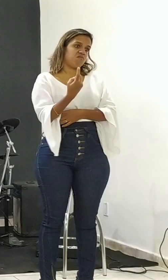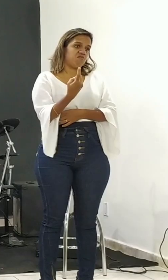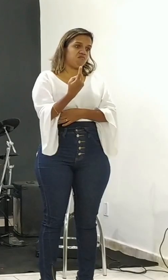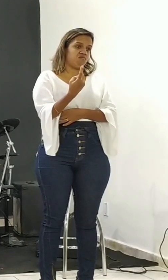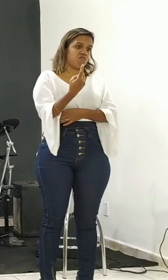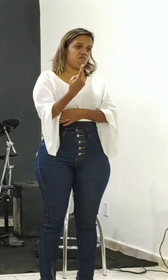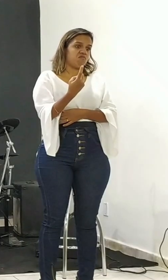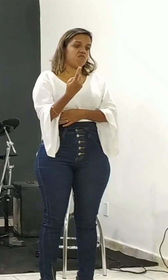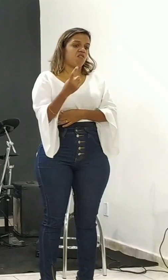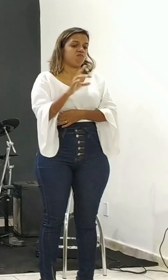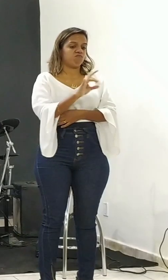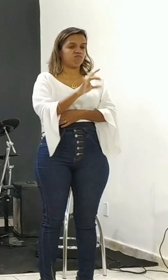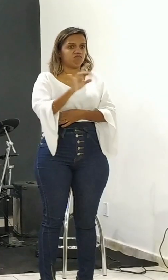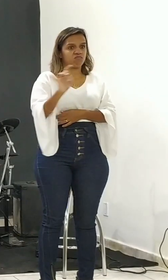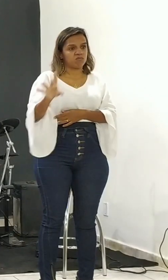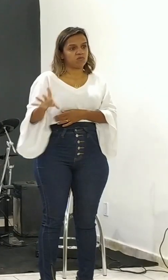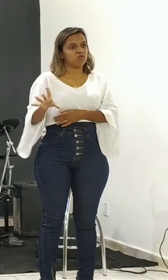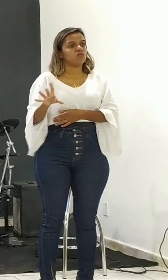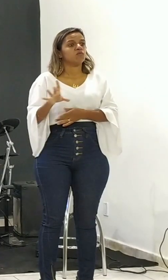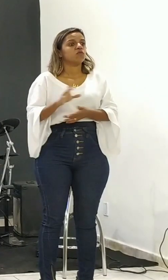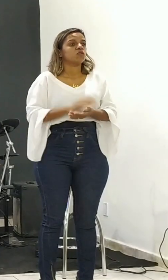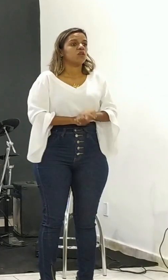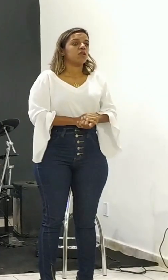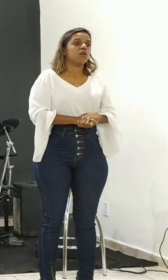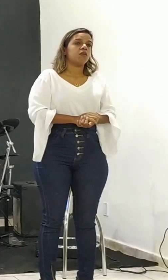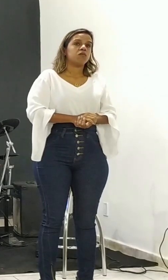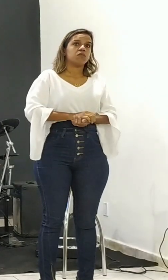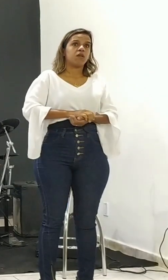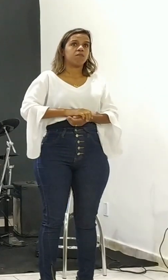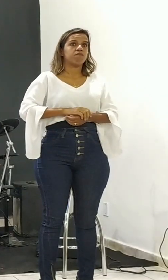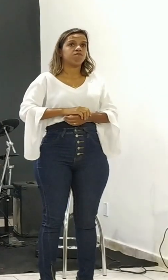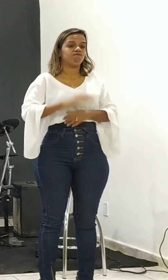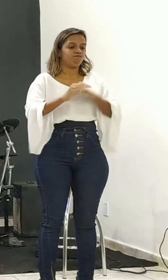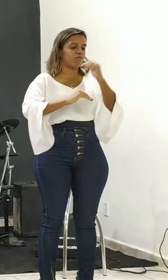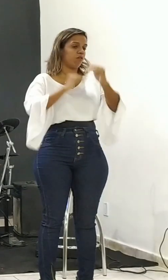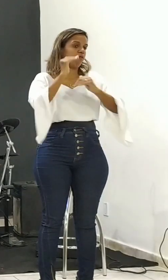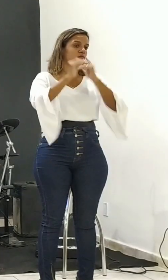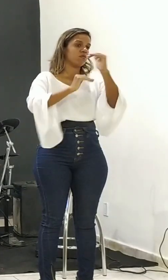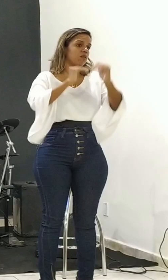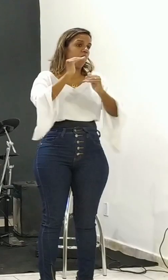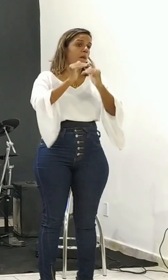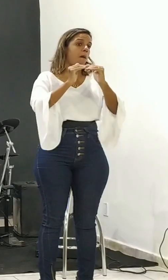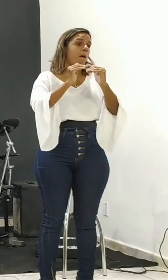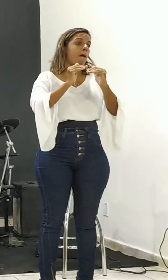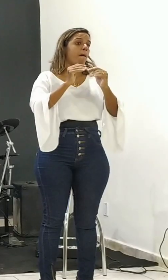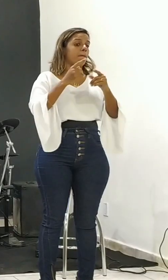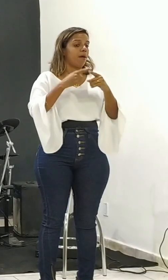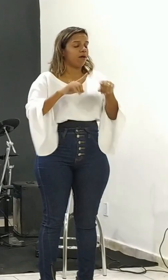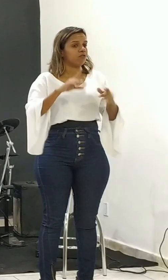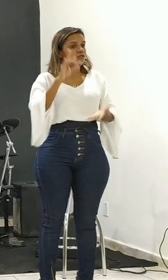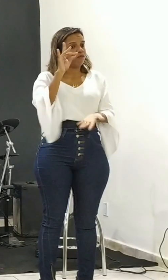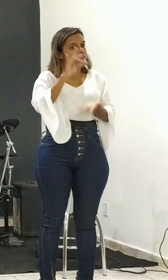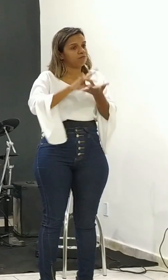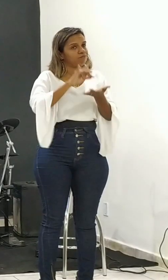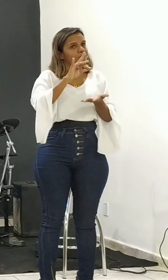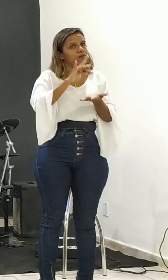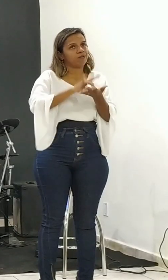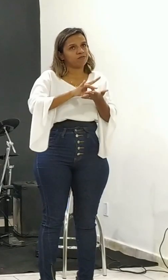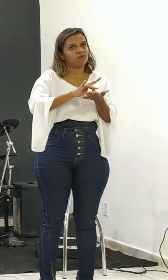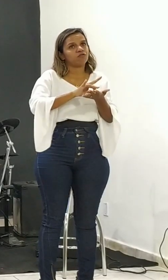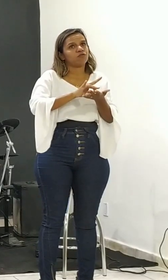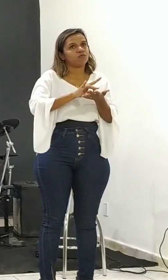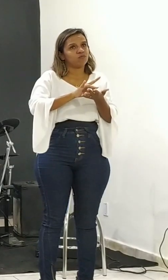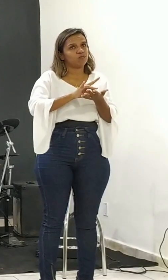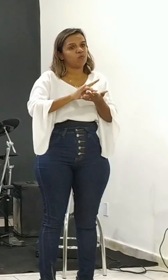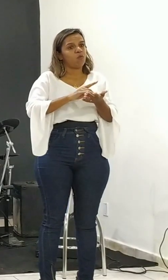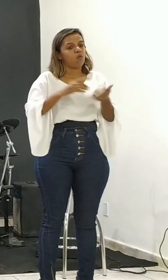individualista, supostamente resultante da evolução, mas na verdade estamos causando